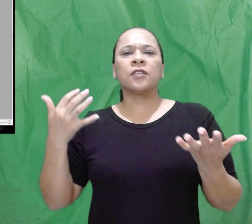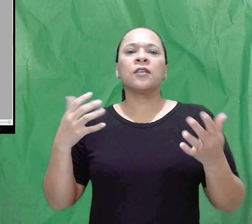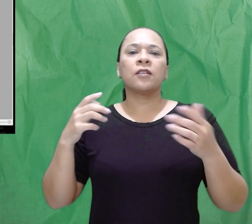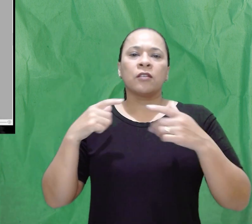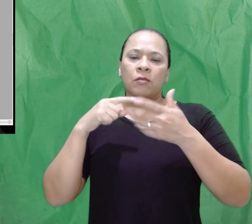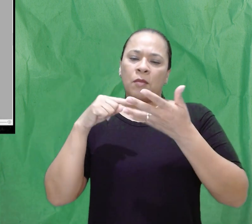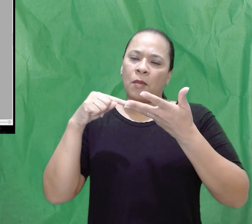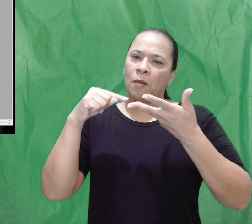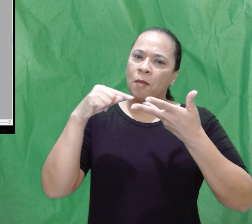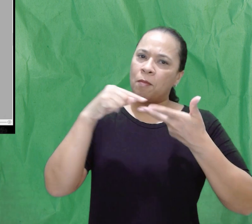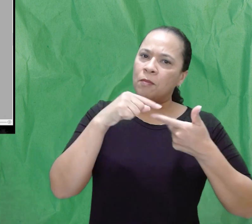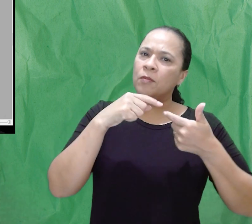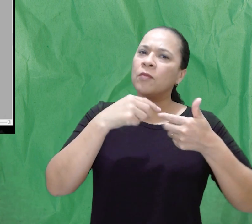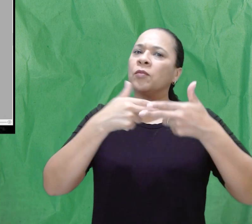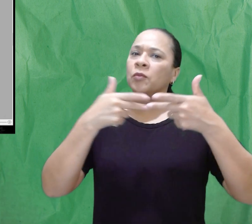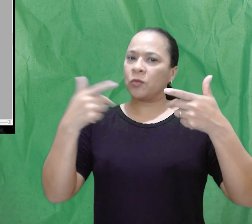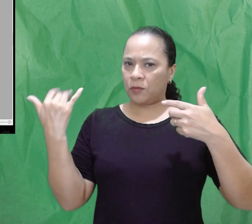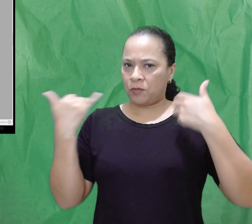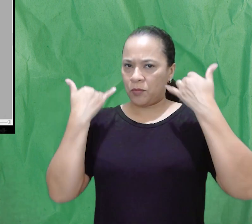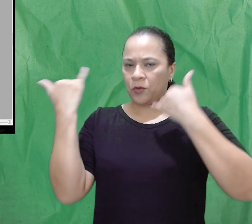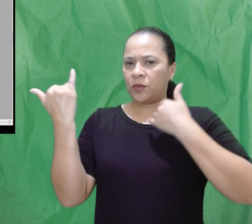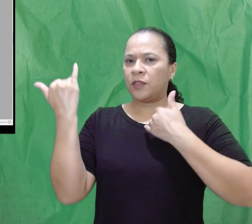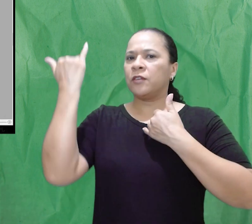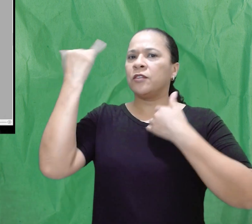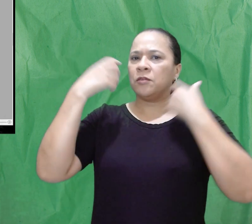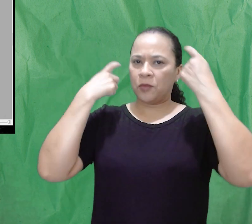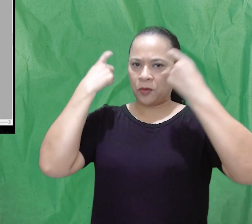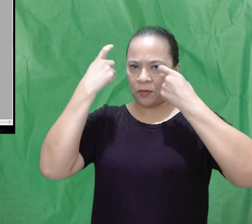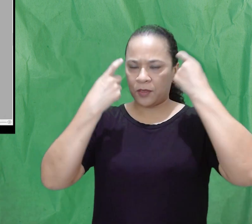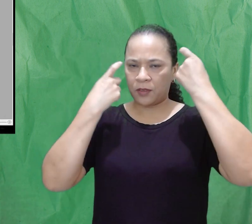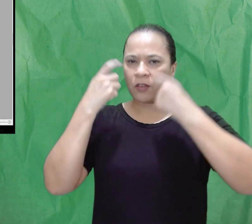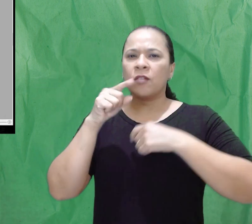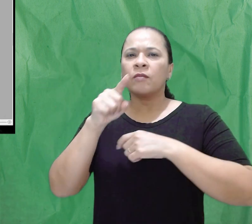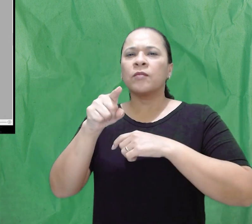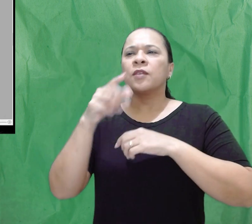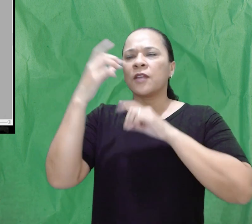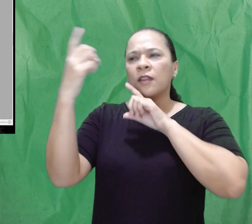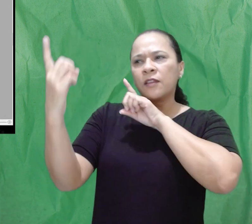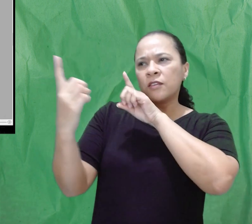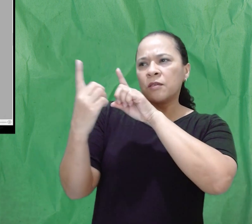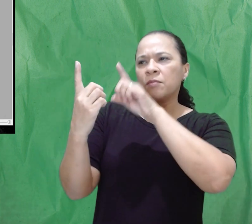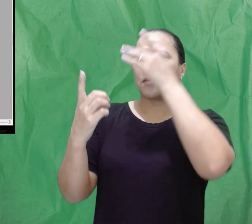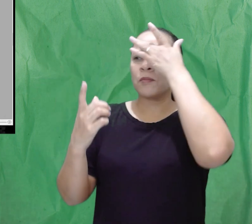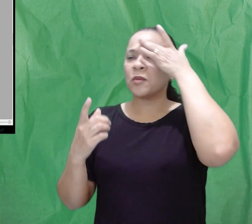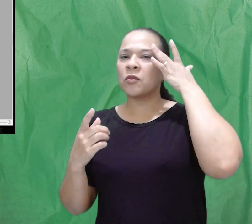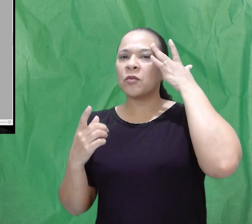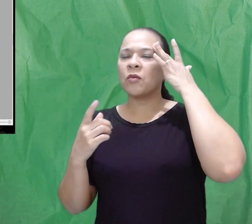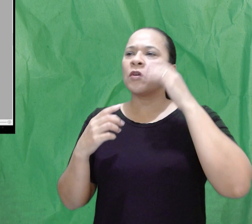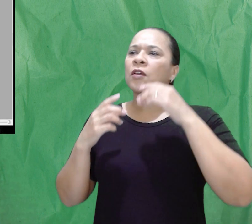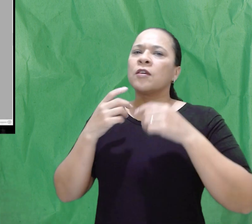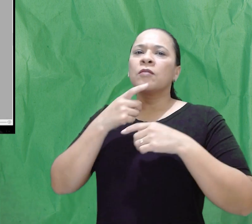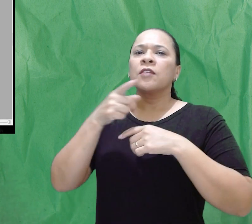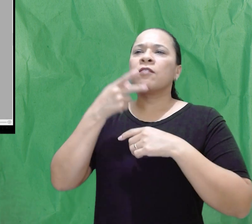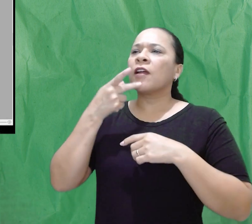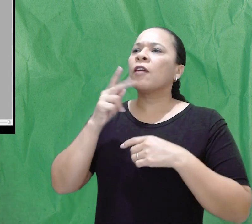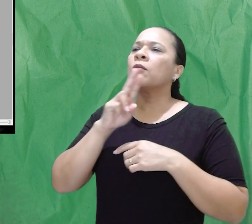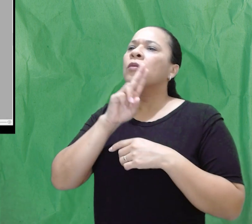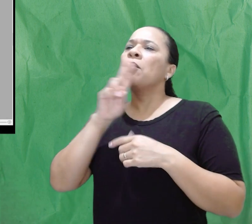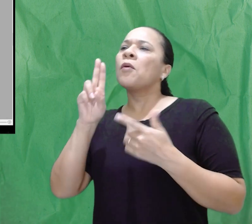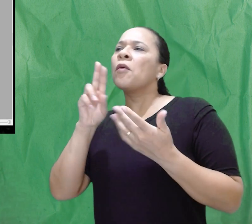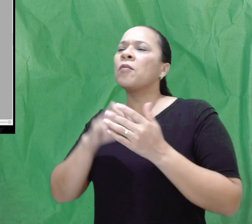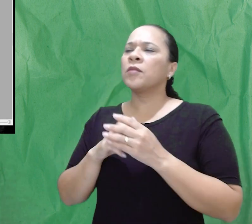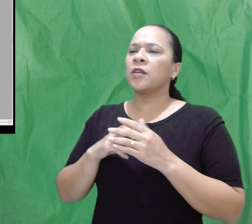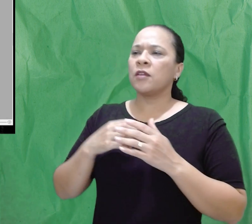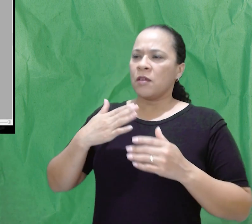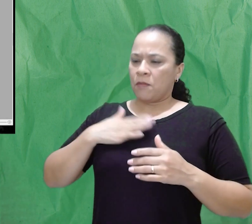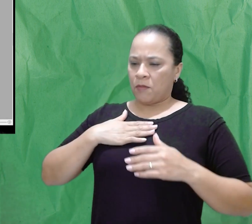importantes que a gente precisa se preocupar. Ao atender uma pessoa, seja claro, objetivo, fale o seu nome,